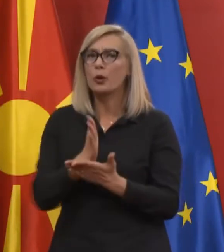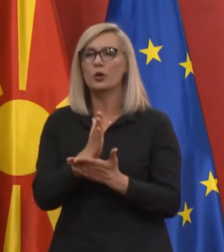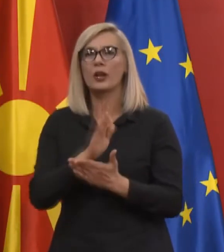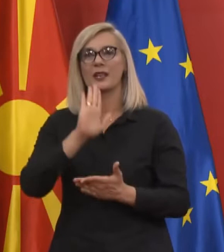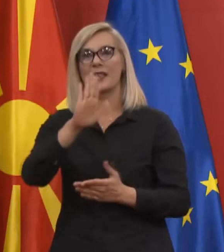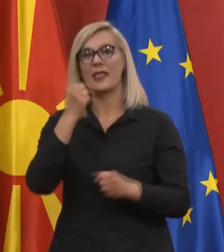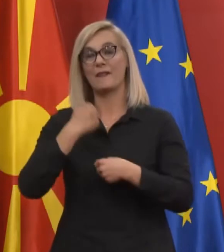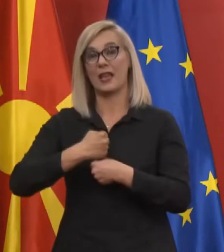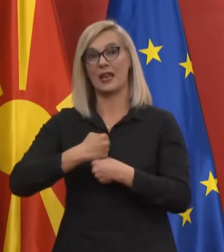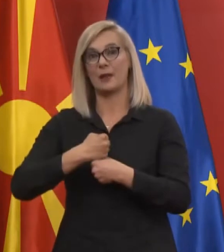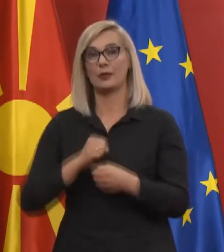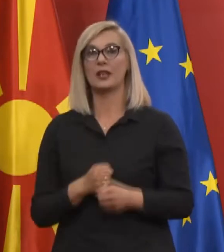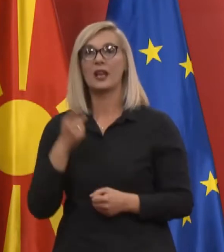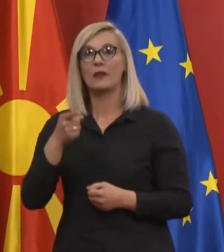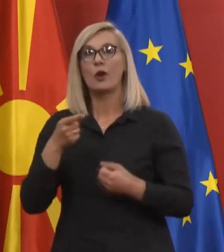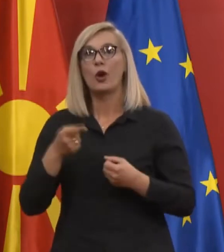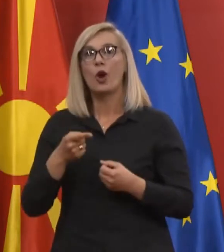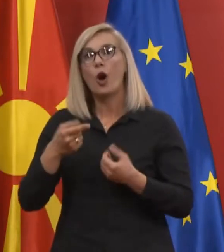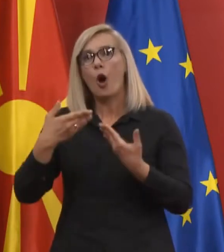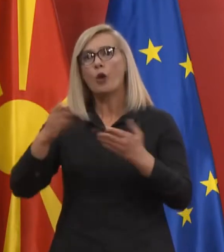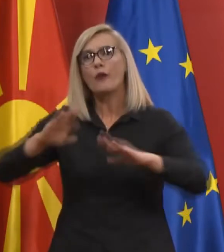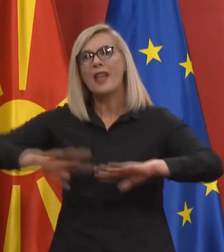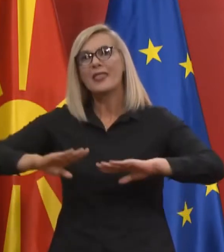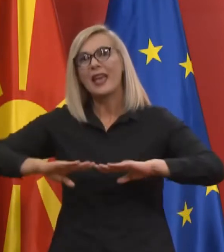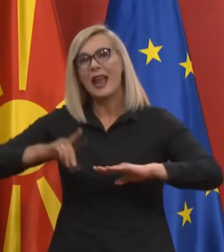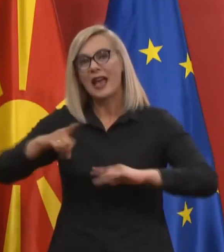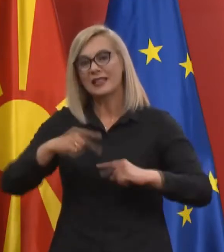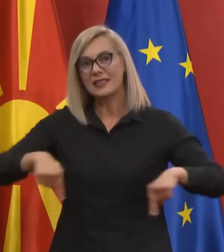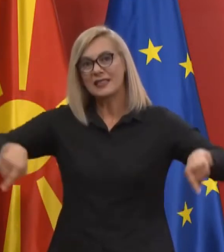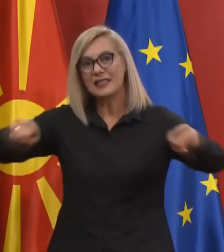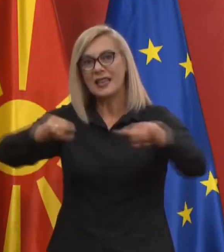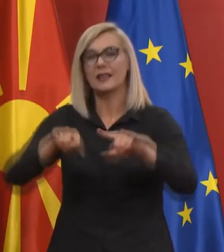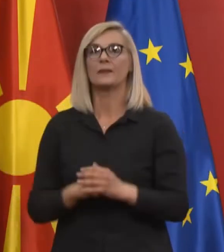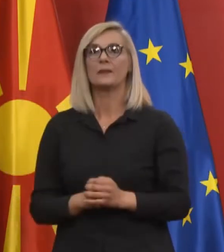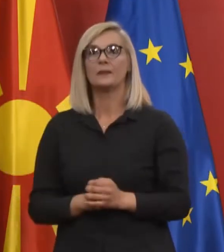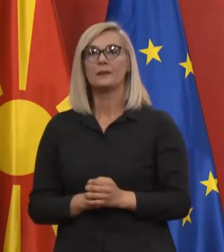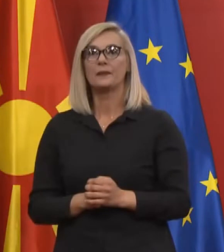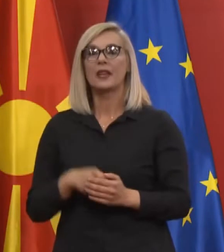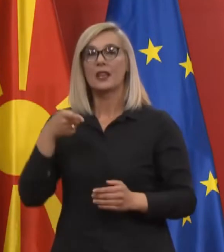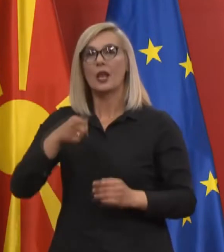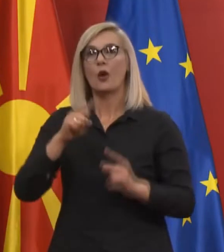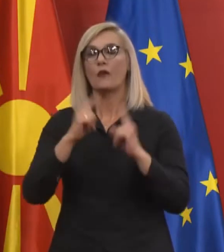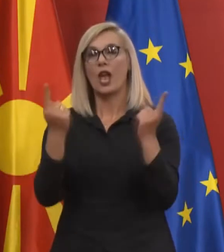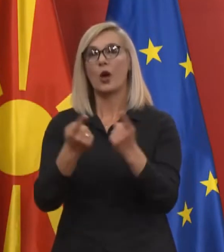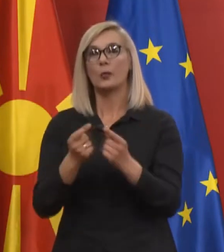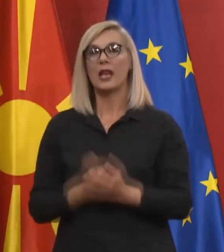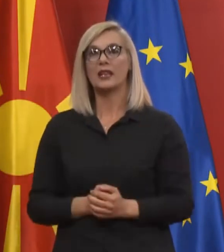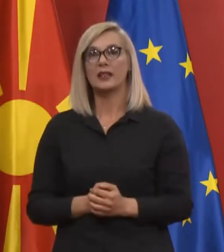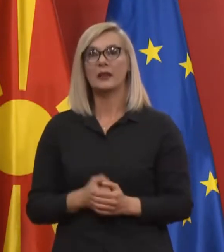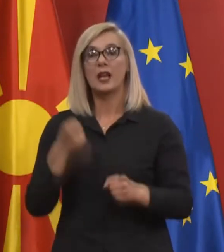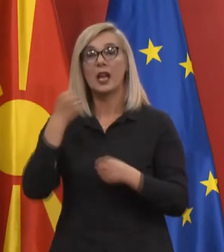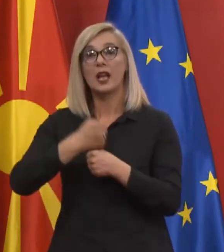të qartë për punën e tyre në pjesët e hapura, gjithsesi verandat e këtyre